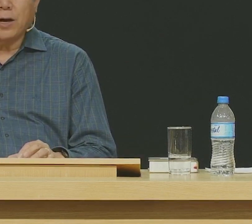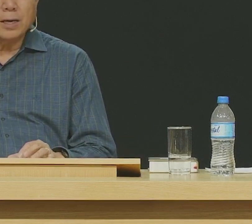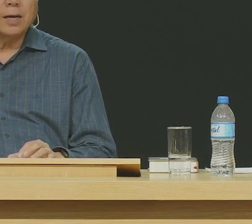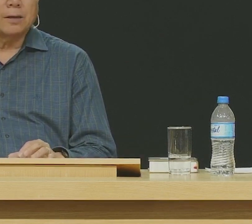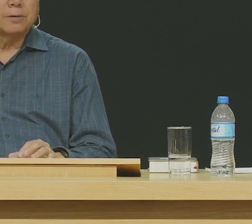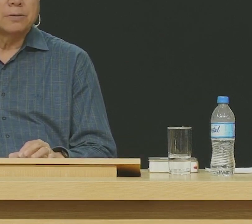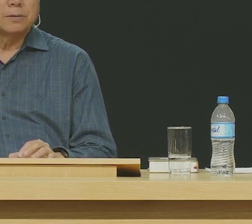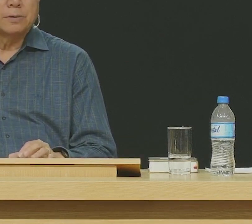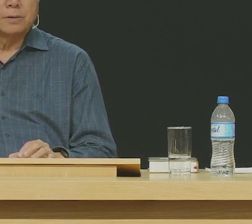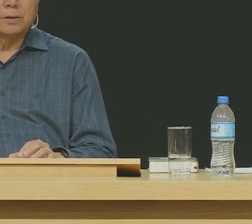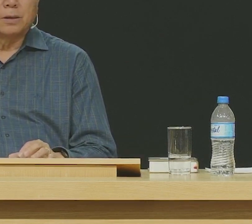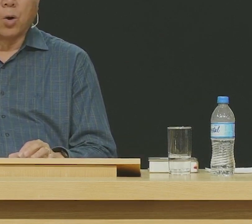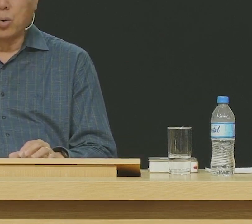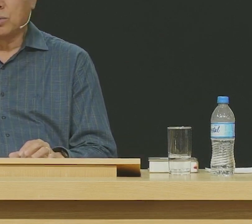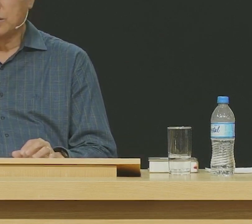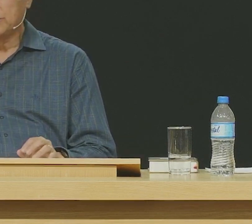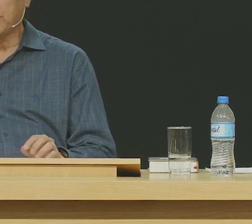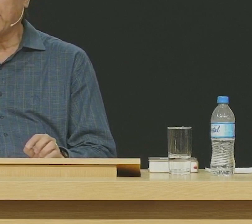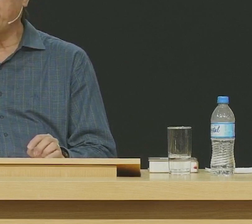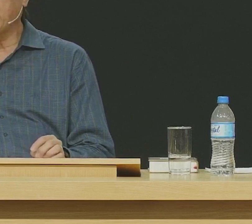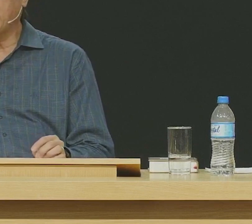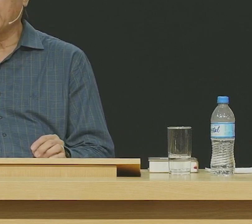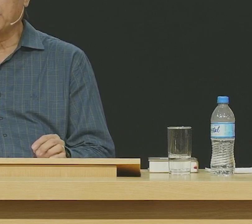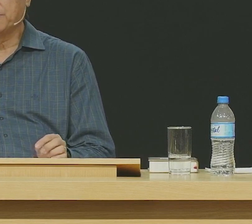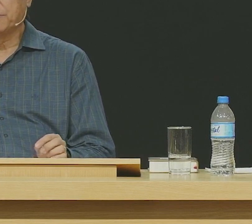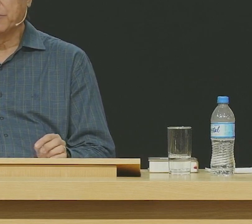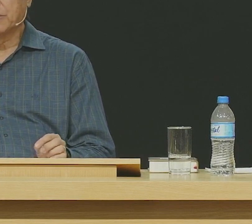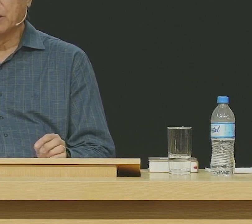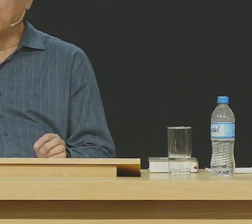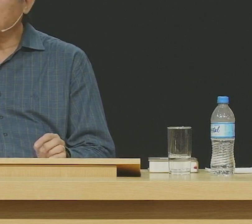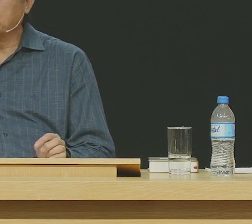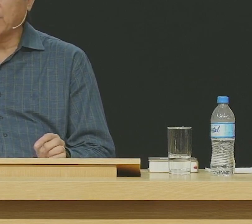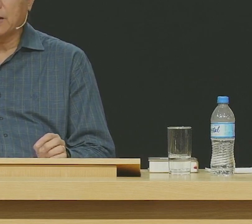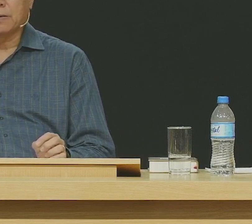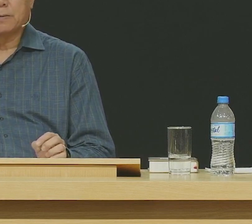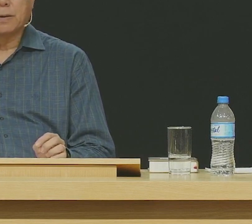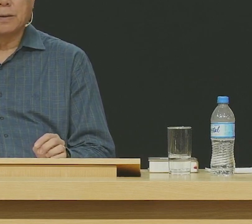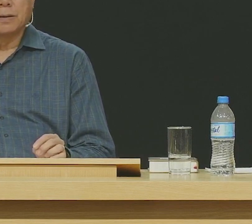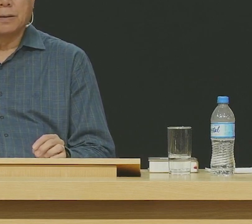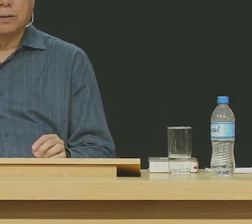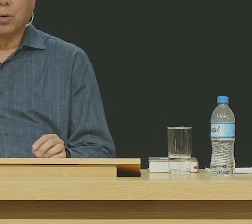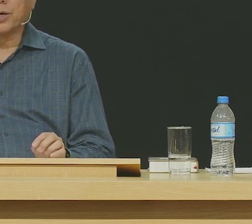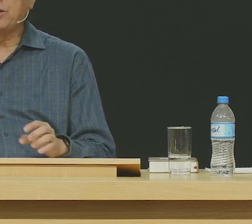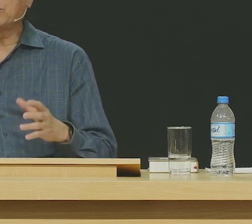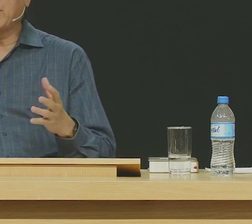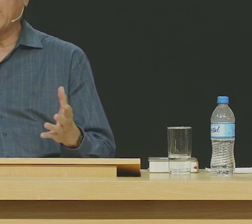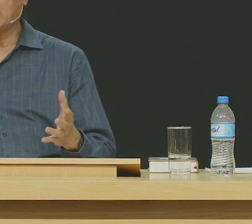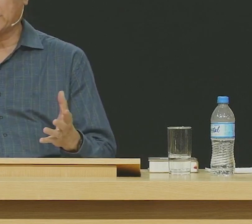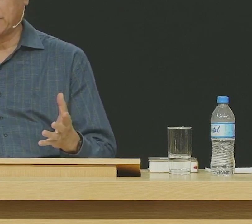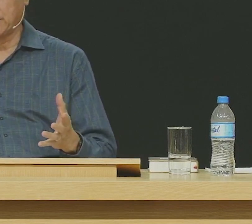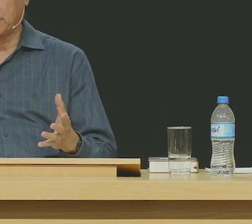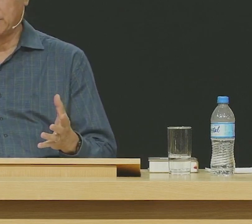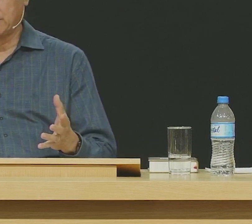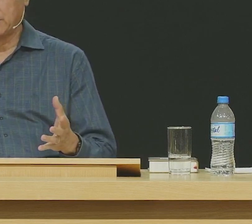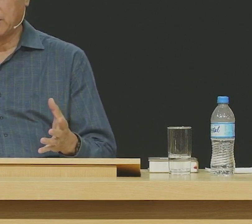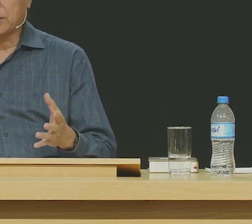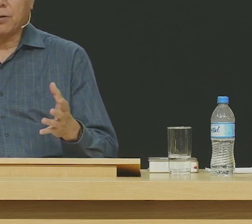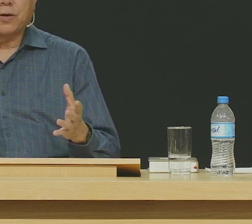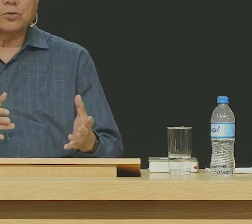de falar ou de revelar, mostrar o rio da